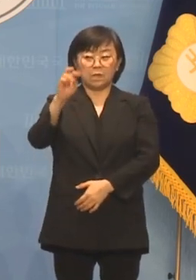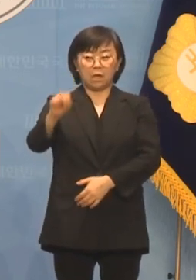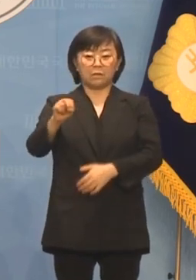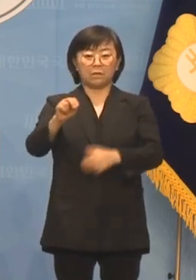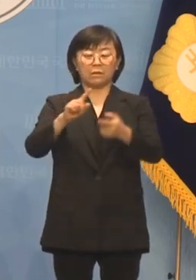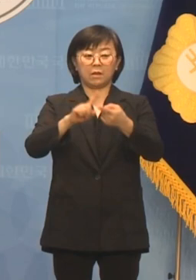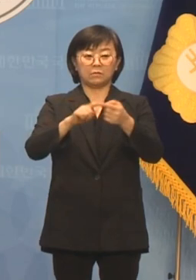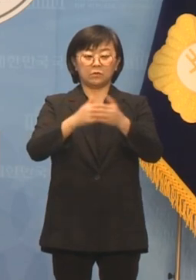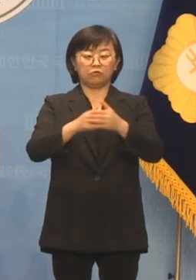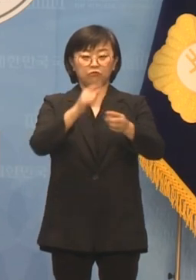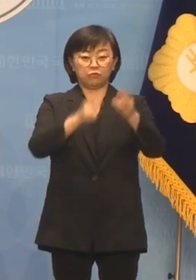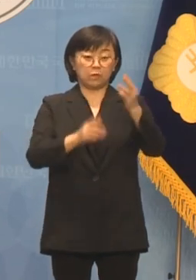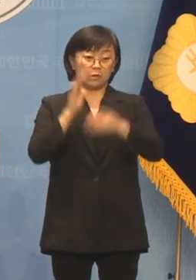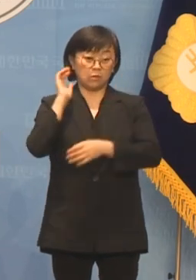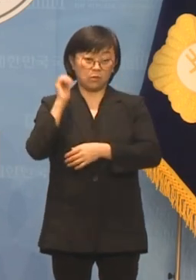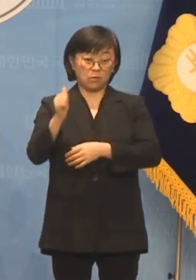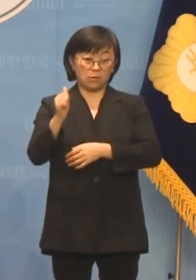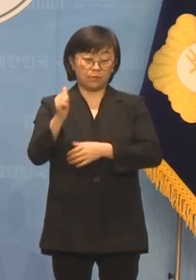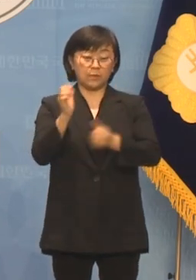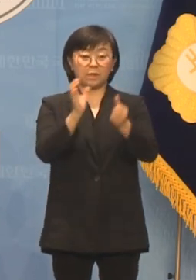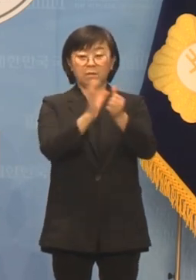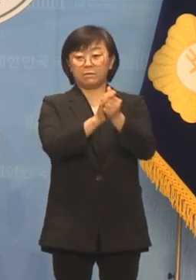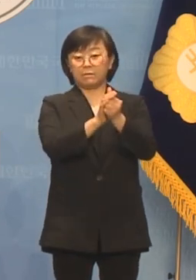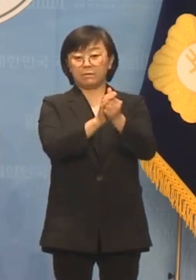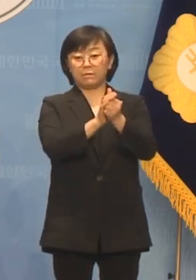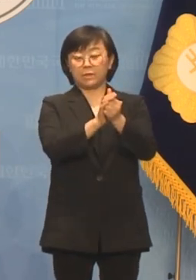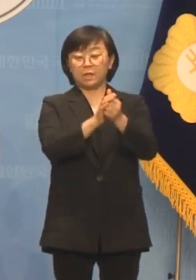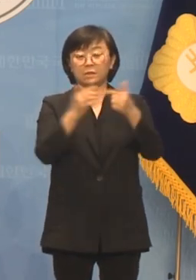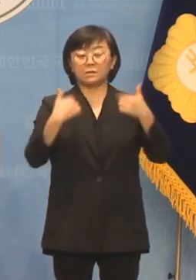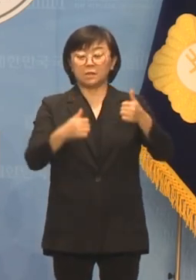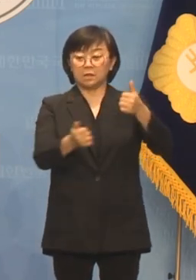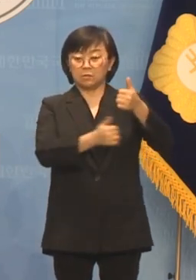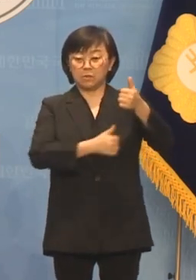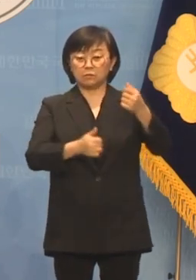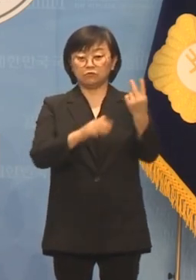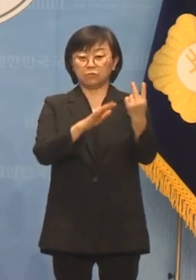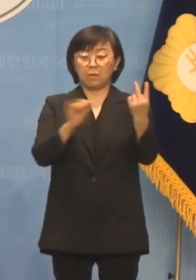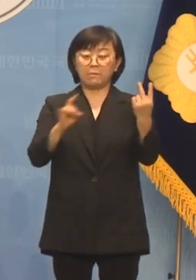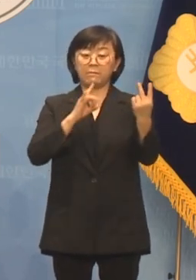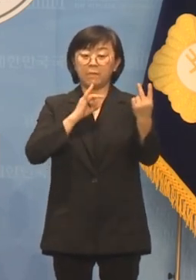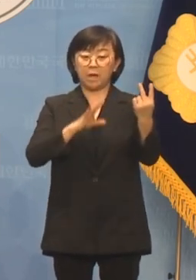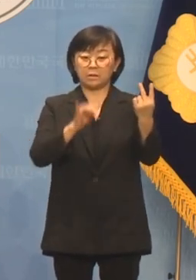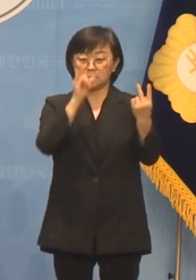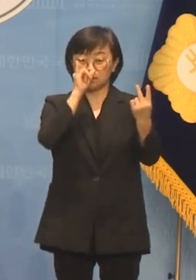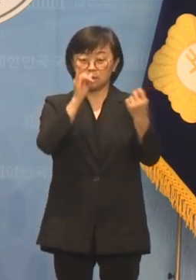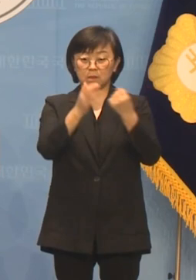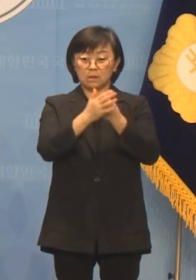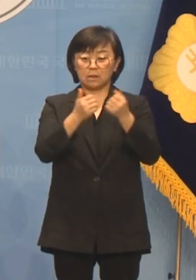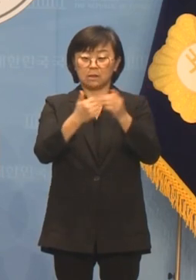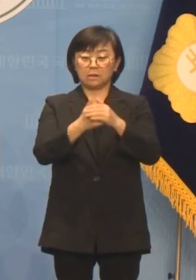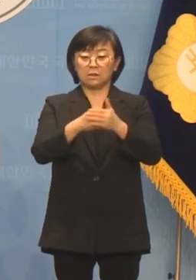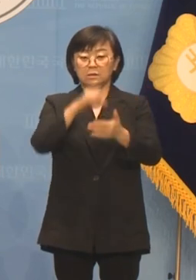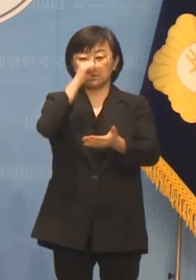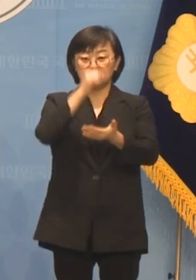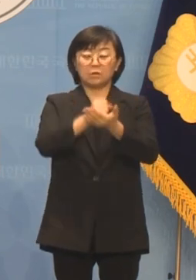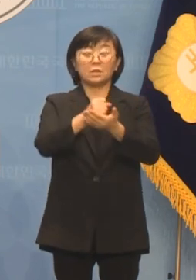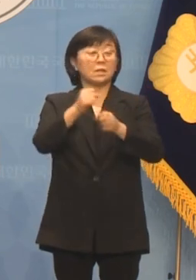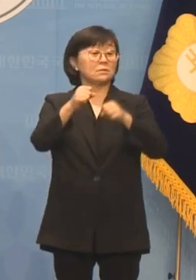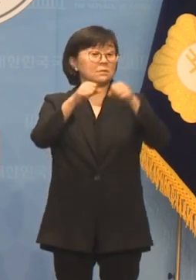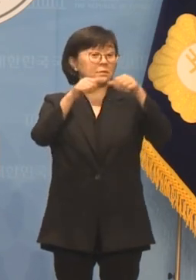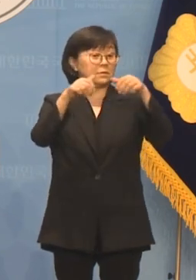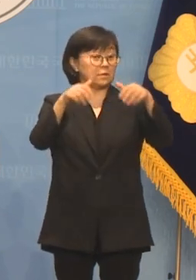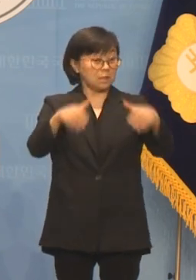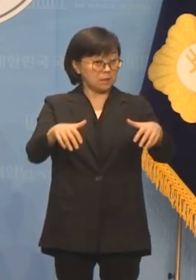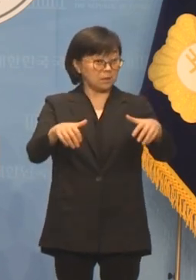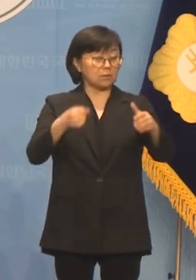사용화는 윤석열 대통령이 임명한 상임위원 2명만으로 구성된 비정상체제에서는